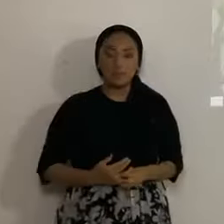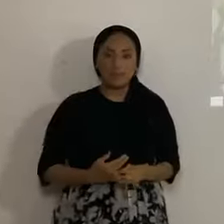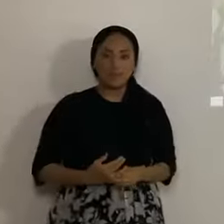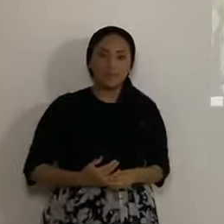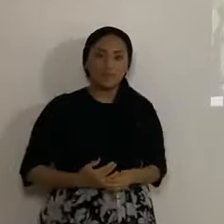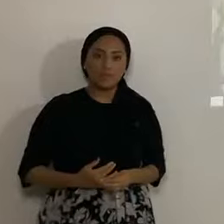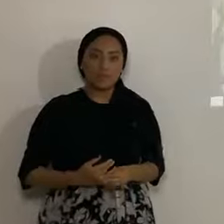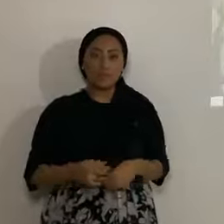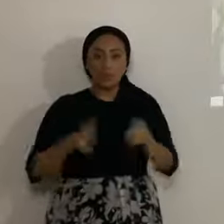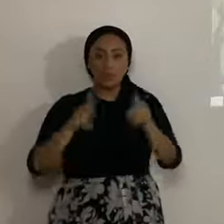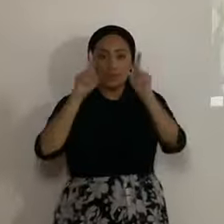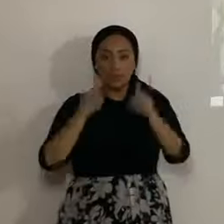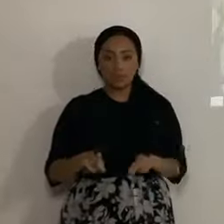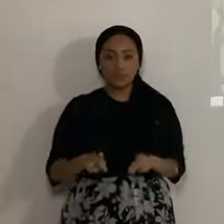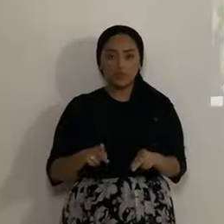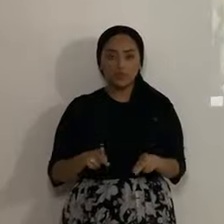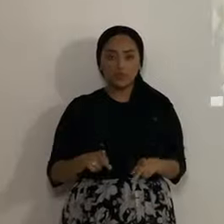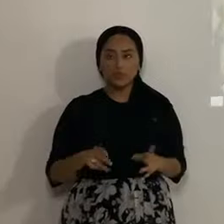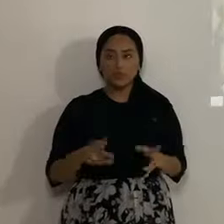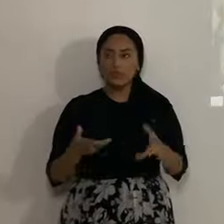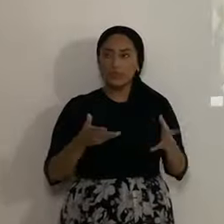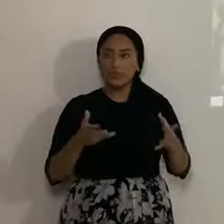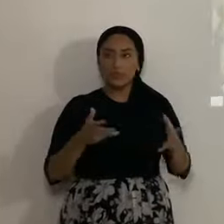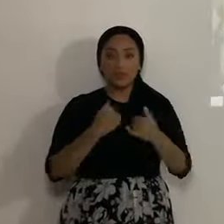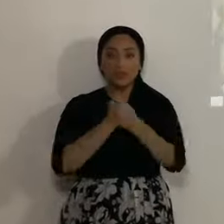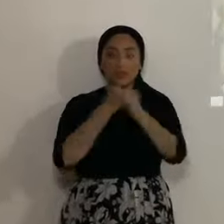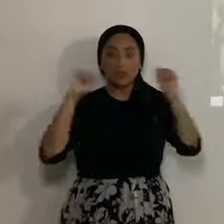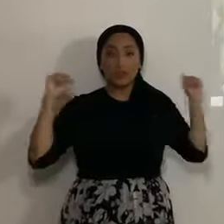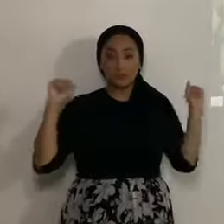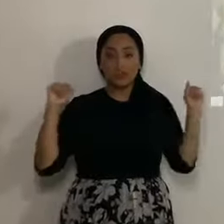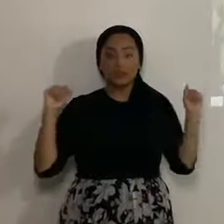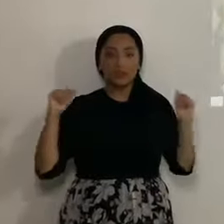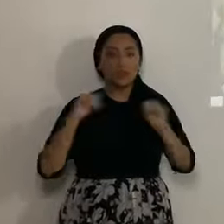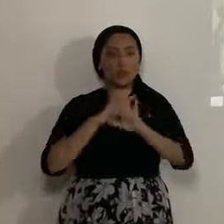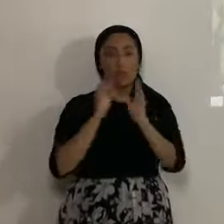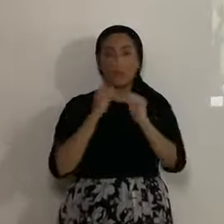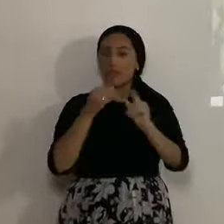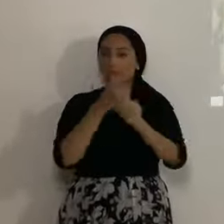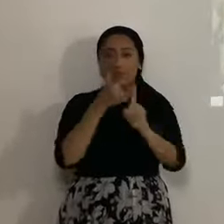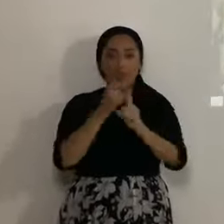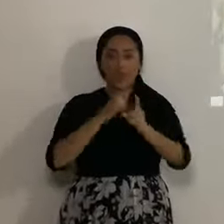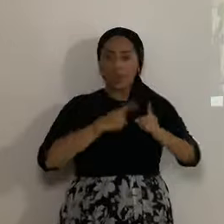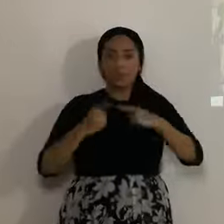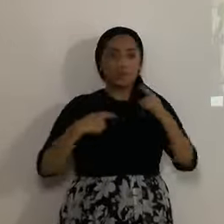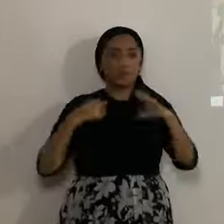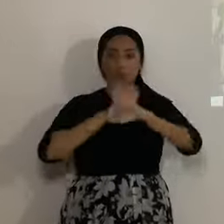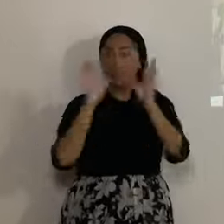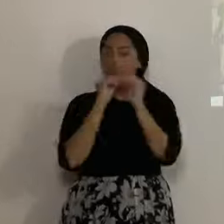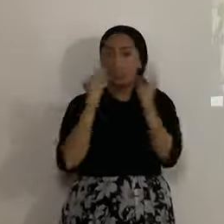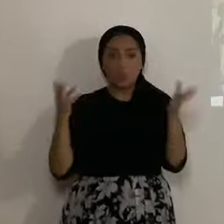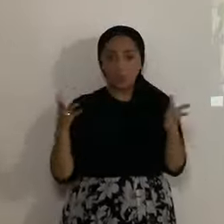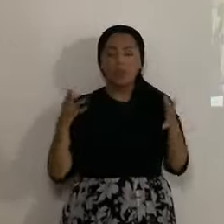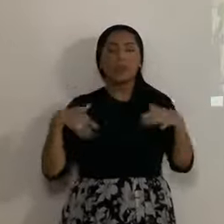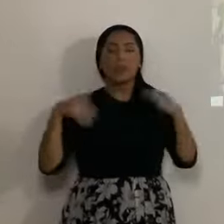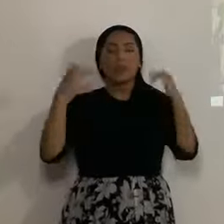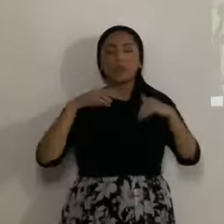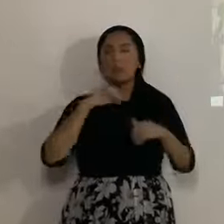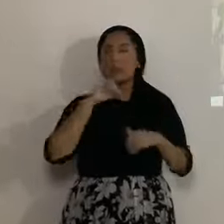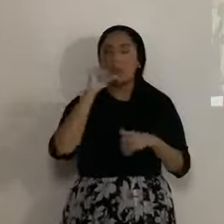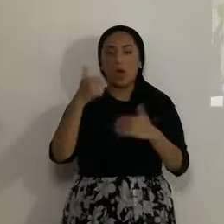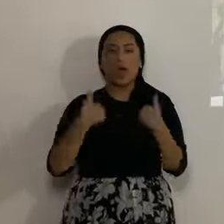como la persona, salva, ya no se autoataca, entonces, no